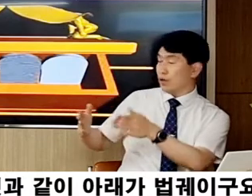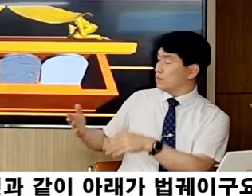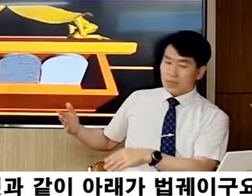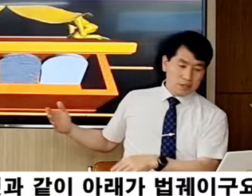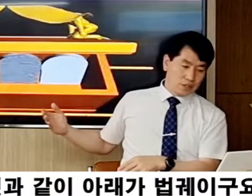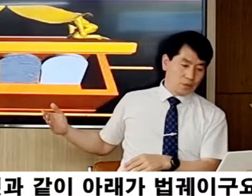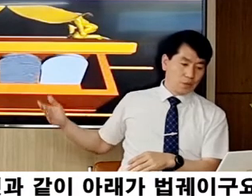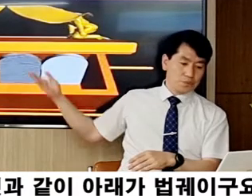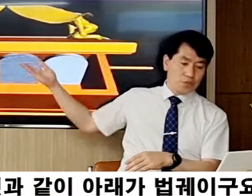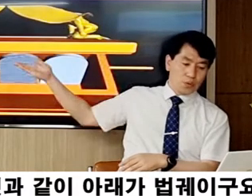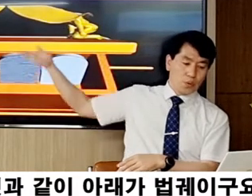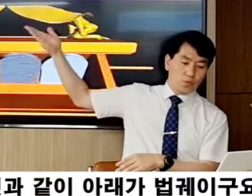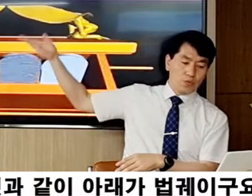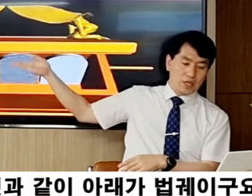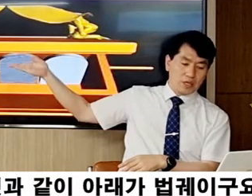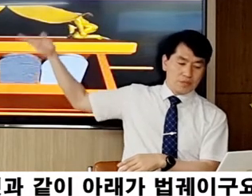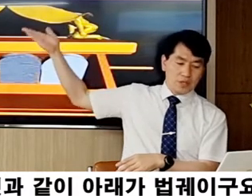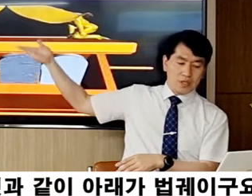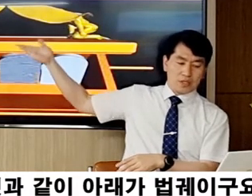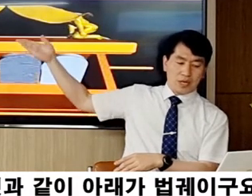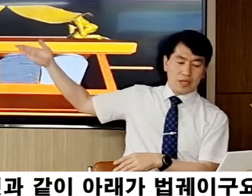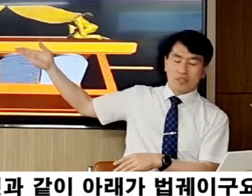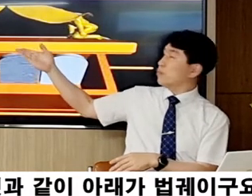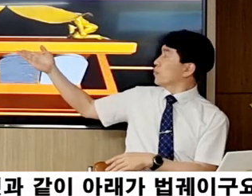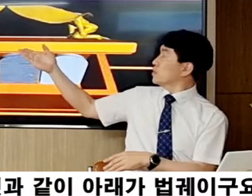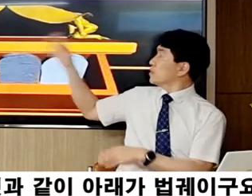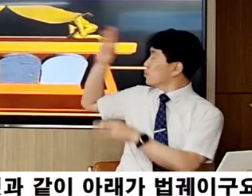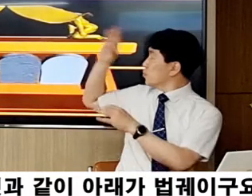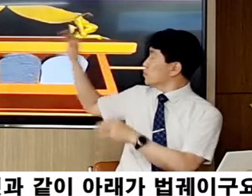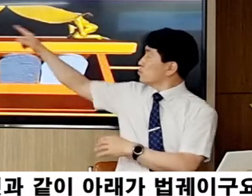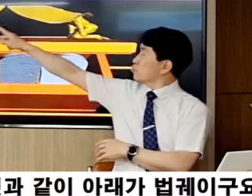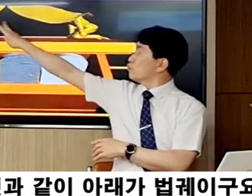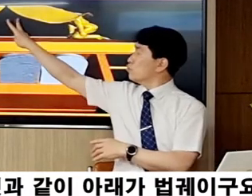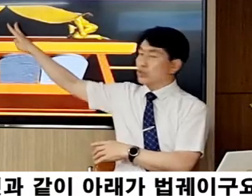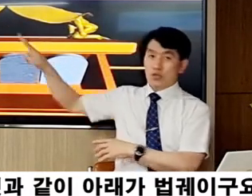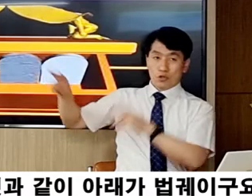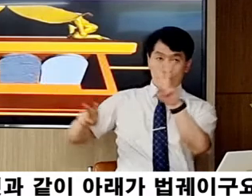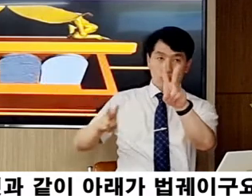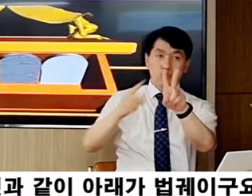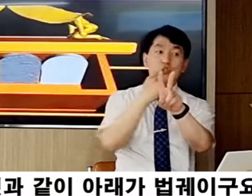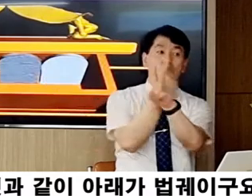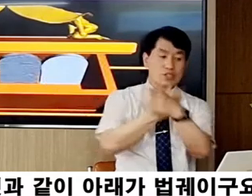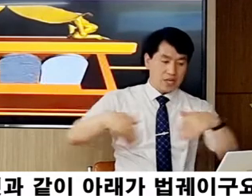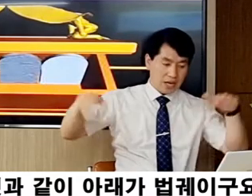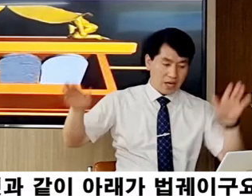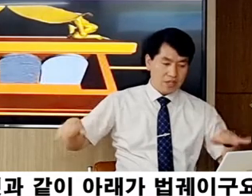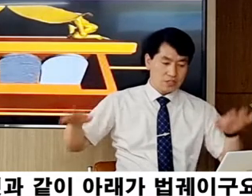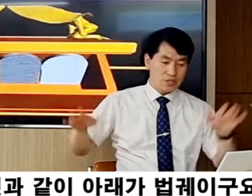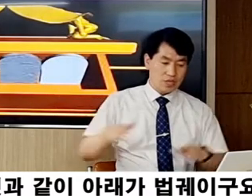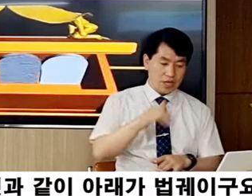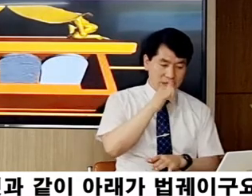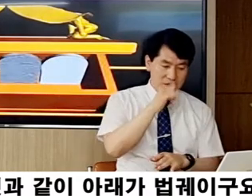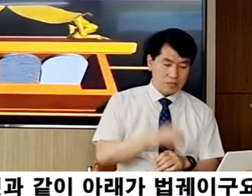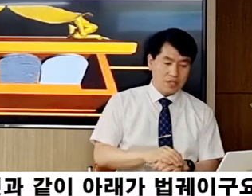법궤고요. 그리고 요 위, 자, 지금 보시면 두 천사가 있습니다.